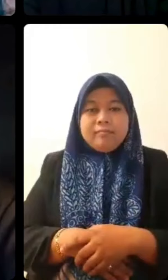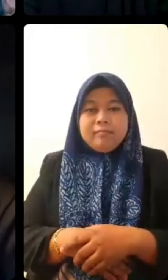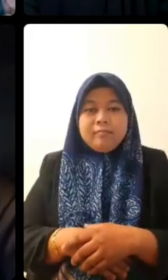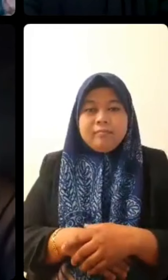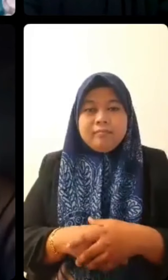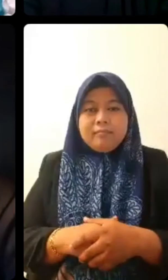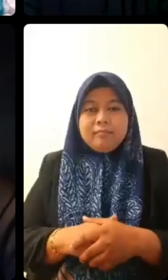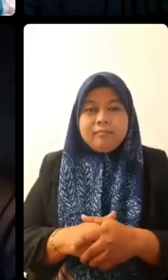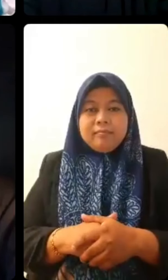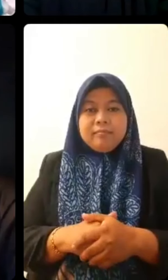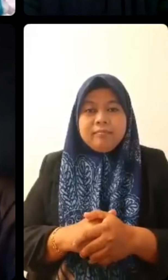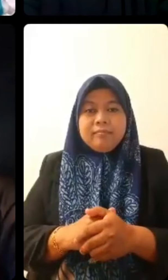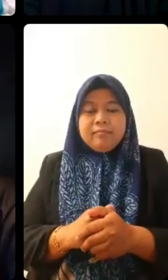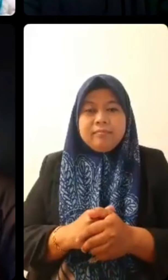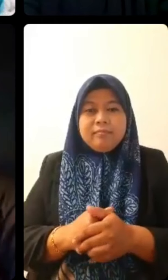soalannya,